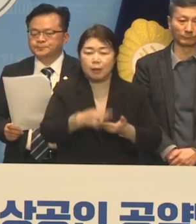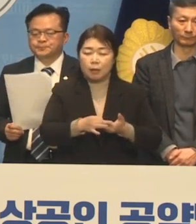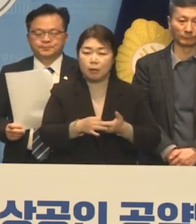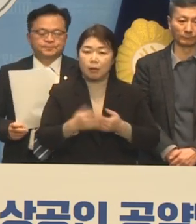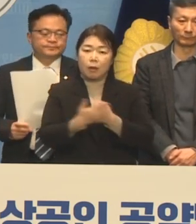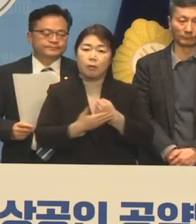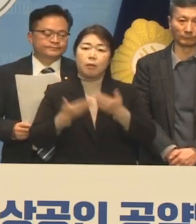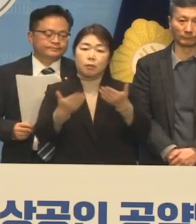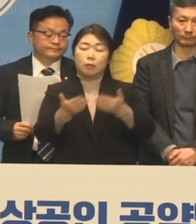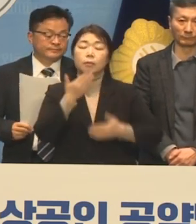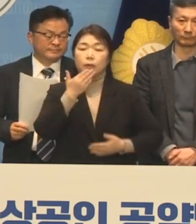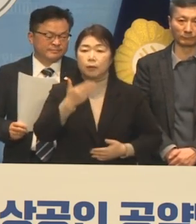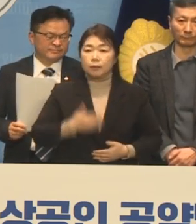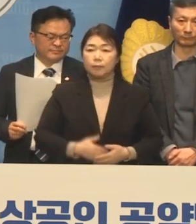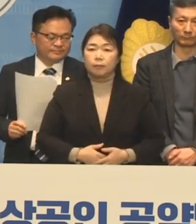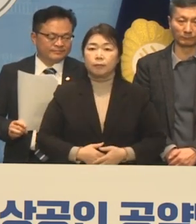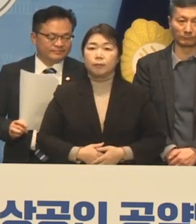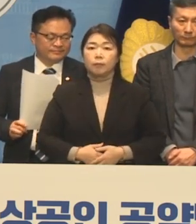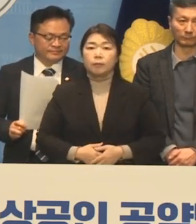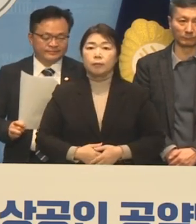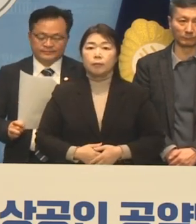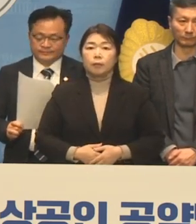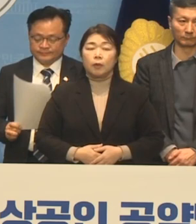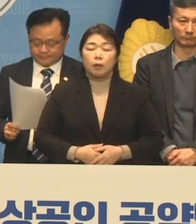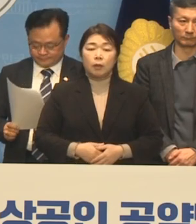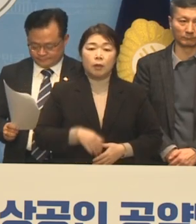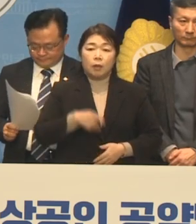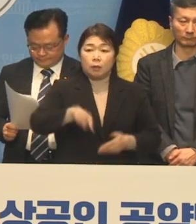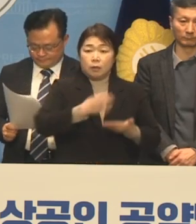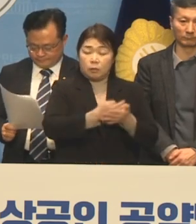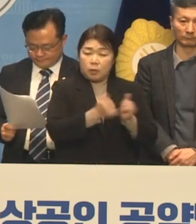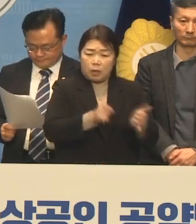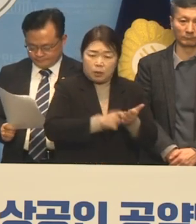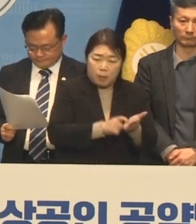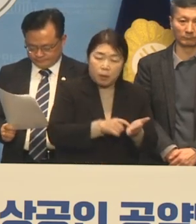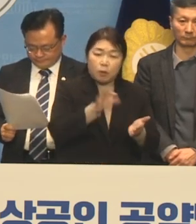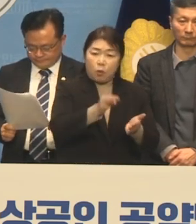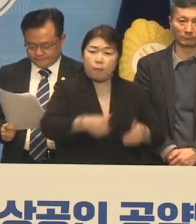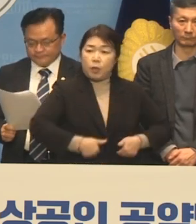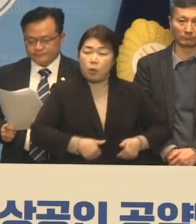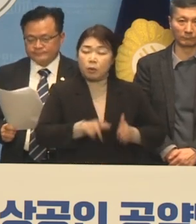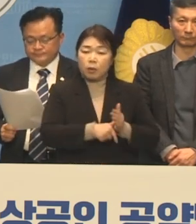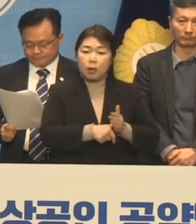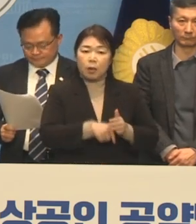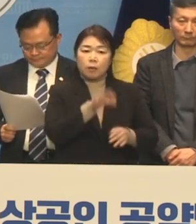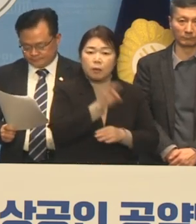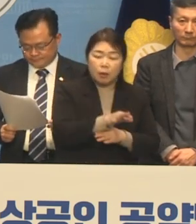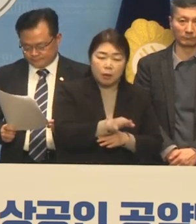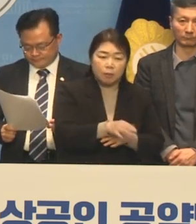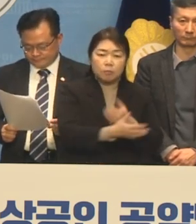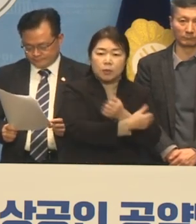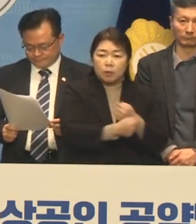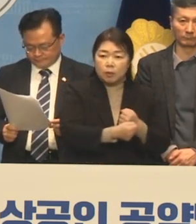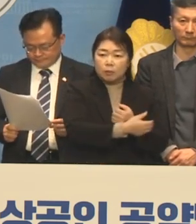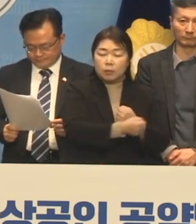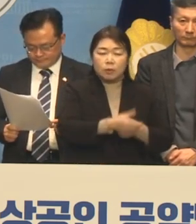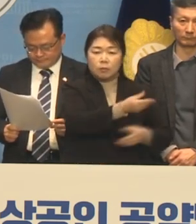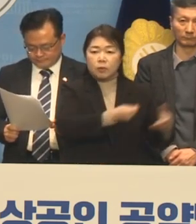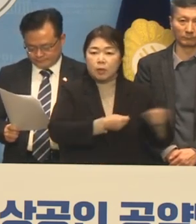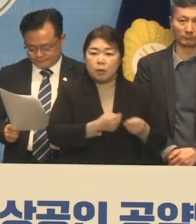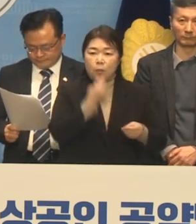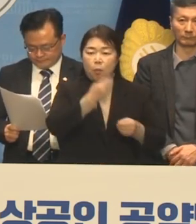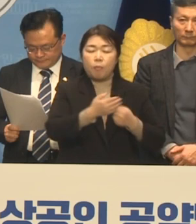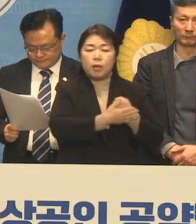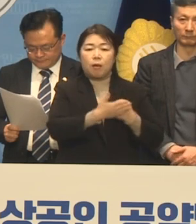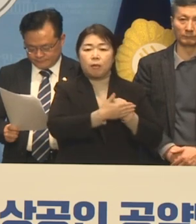혜택을 제공하겠습니다. 소상공인이 급하게 필요할 때 이용하는 고금리의 보험 약관